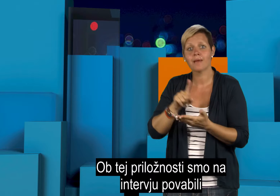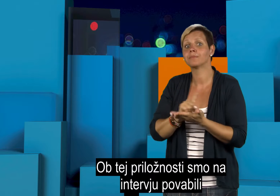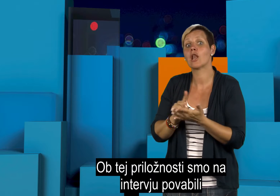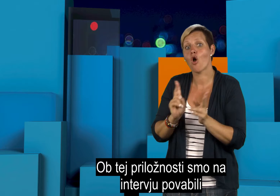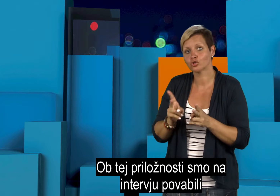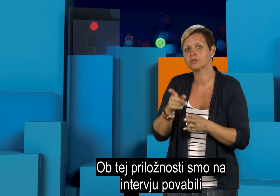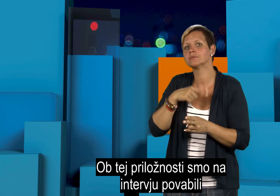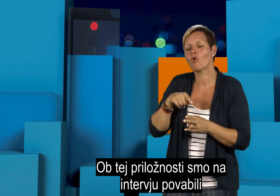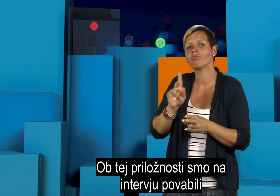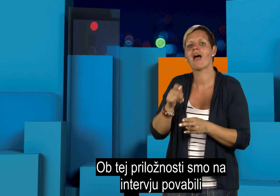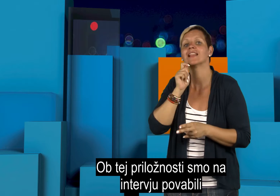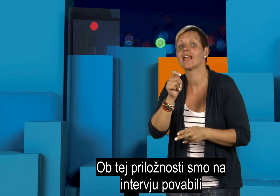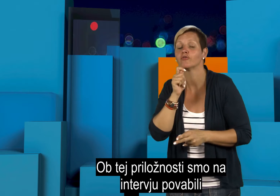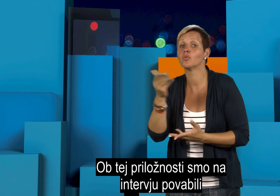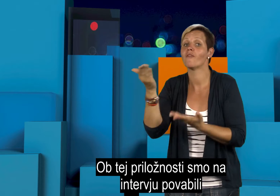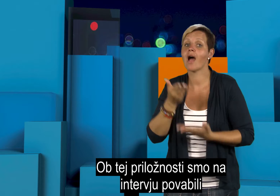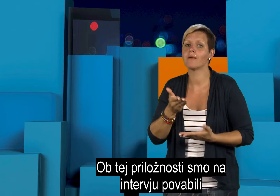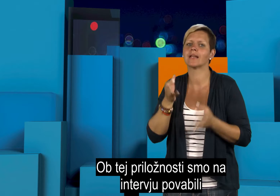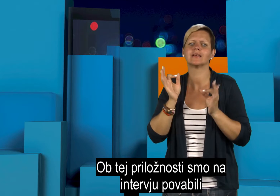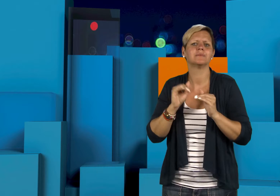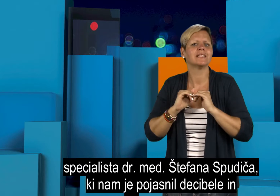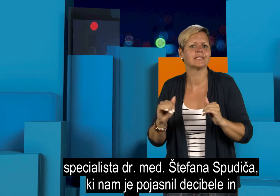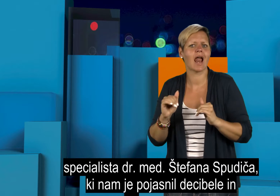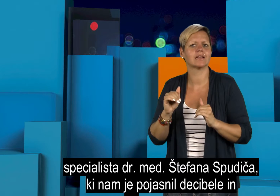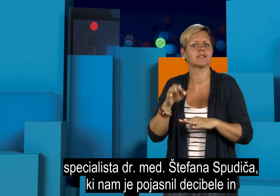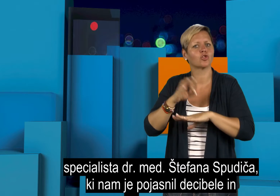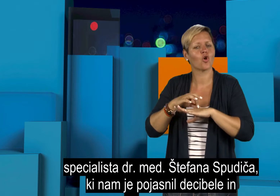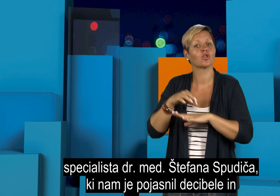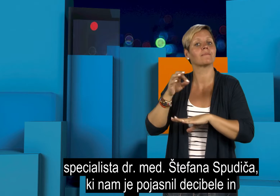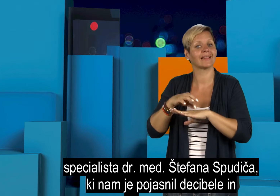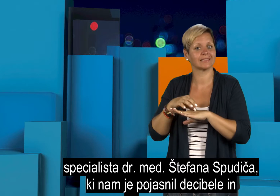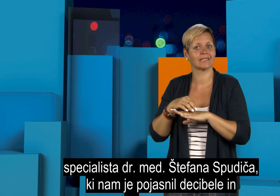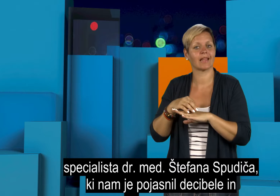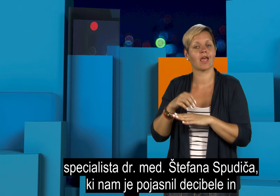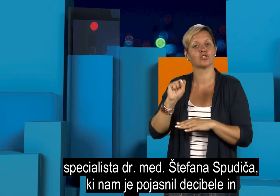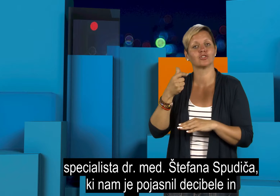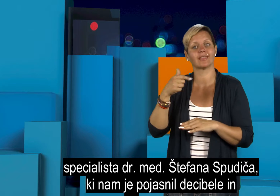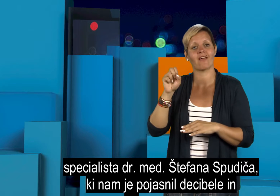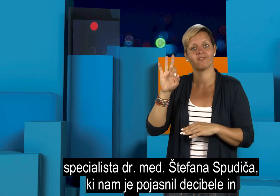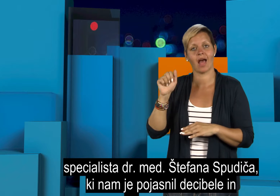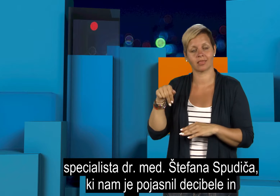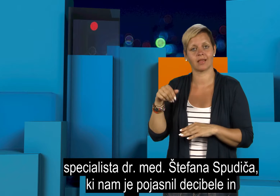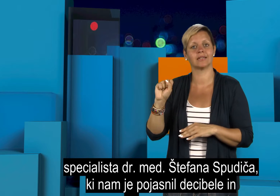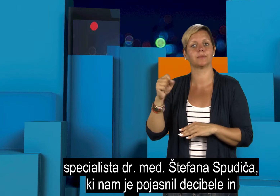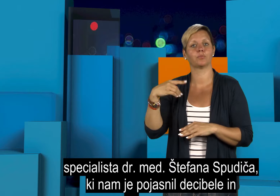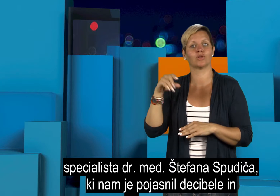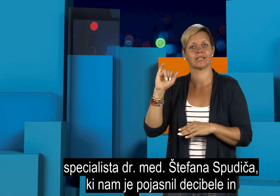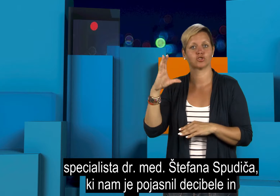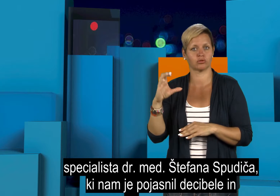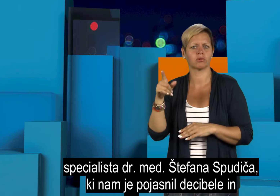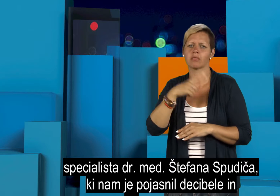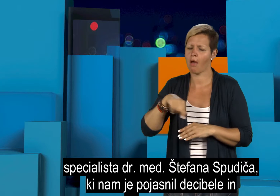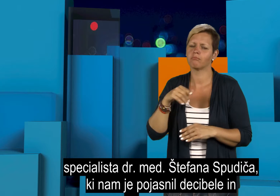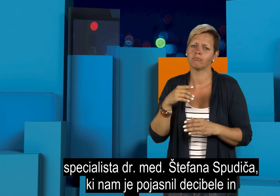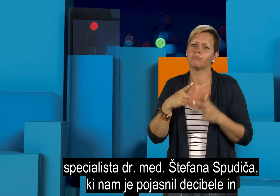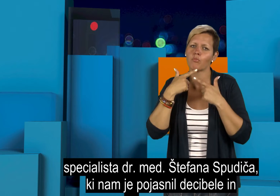Ob tej priložnosti smo na intervju povabili specialista, doktorja medicine Štefana Spudiča, ki nam je pojasnil decibele